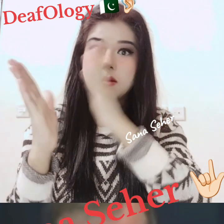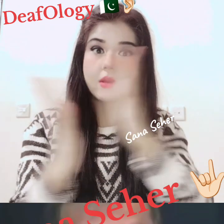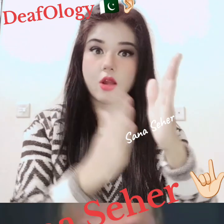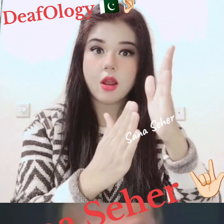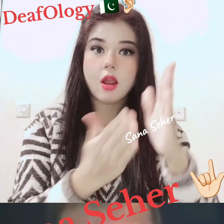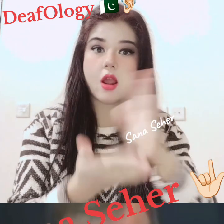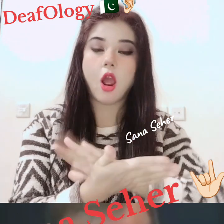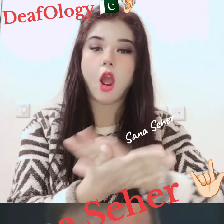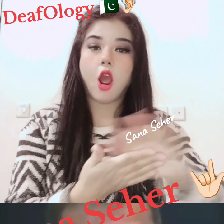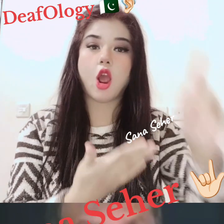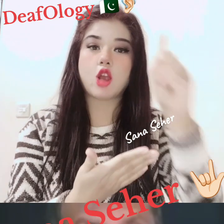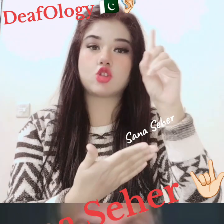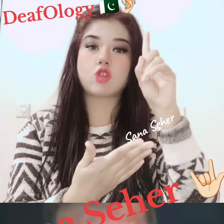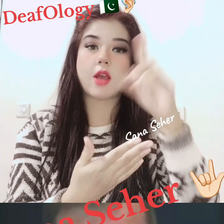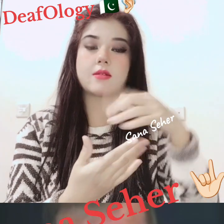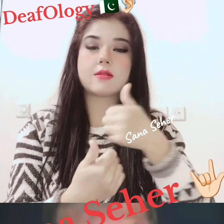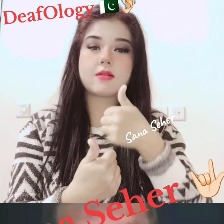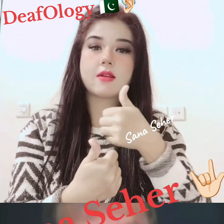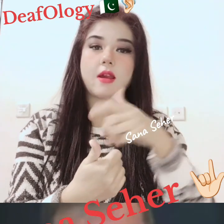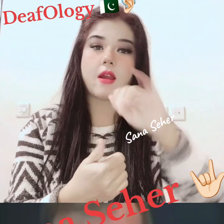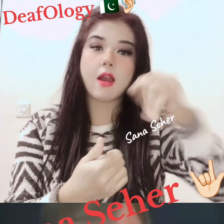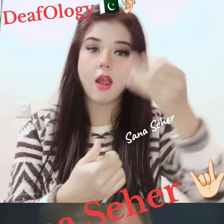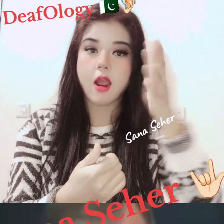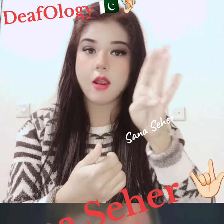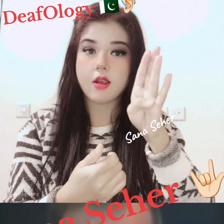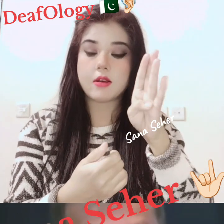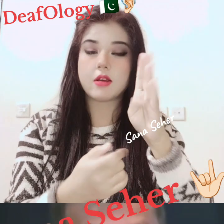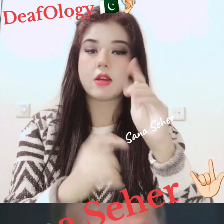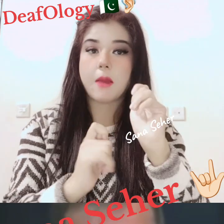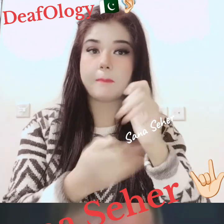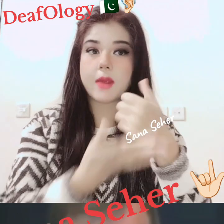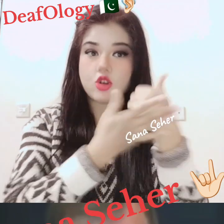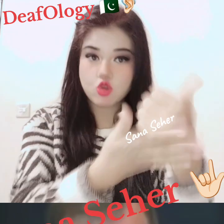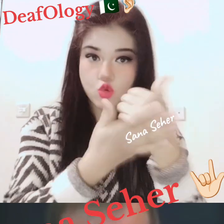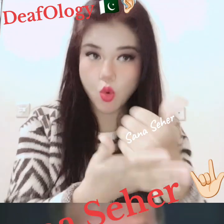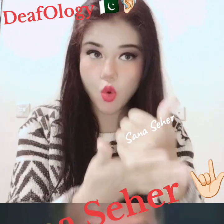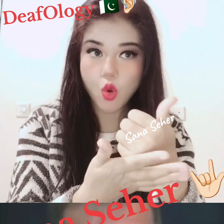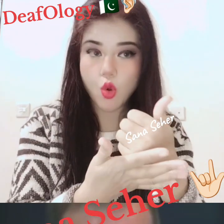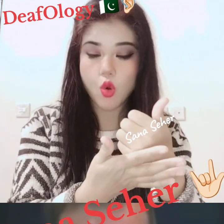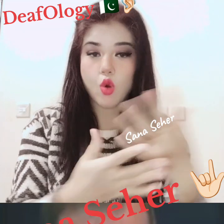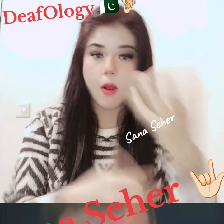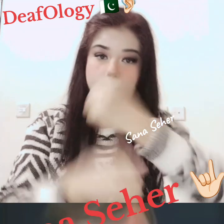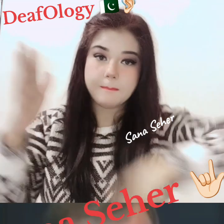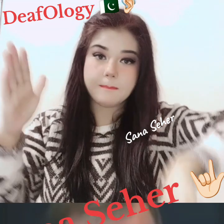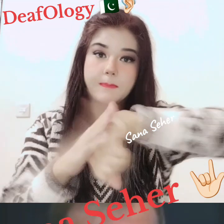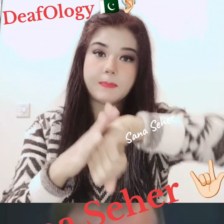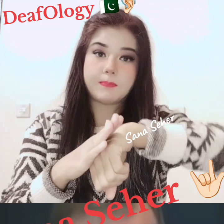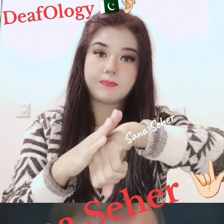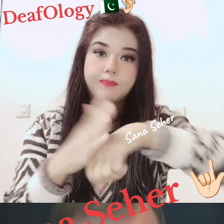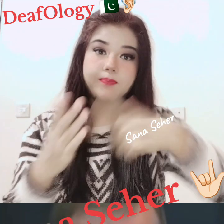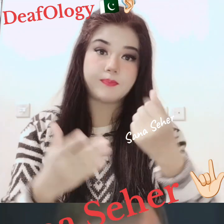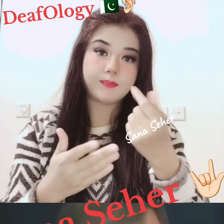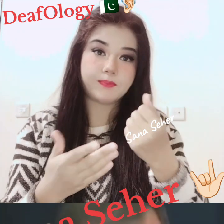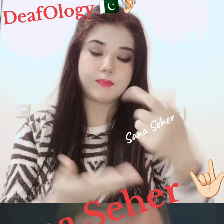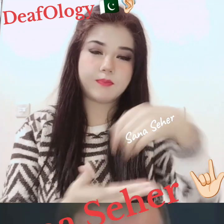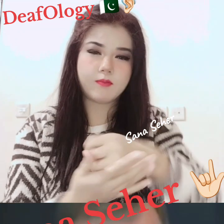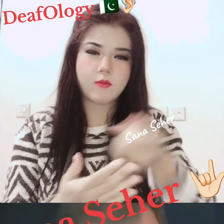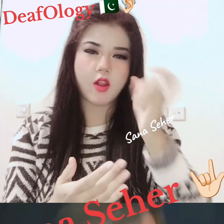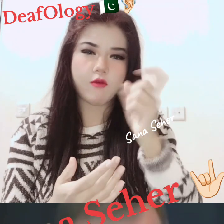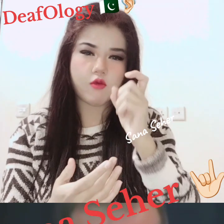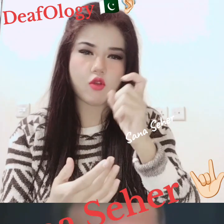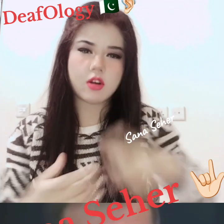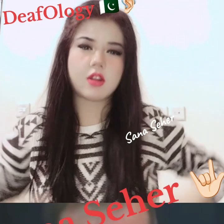حلال طریقے سے، جائز طریقوں سے ان کو آلٹرنیٹو آکوپیشنز دیں. آپ نے ان کو مواقع دیں. اکنامک ایکٹیویٹی کے کس نے دینے ہیں؟ کیا فوج نے